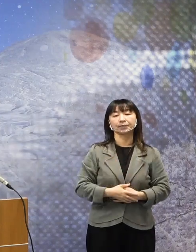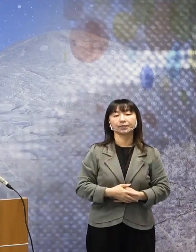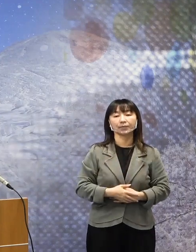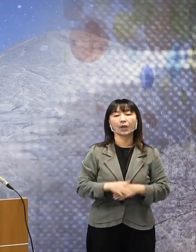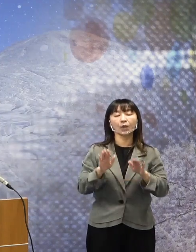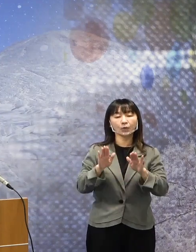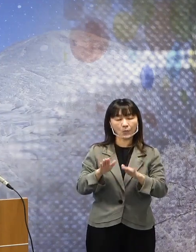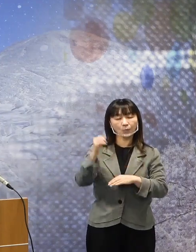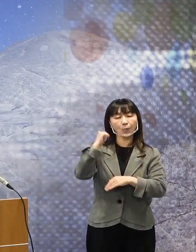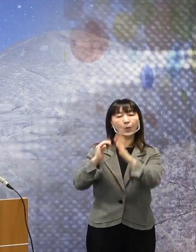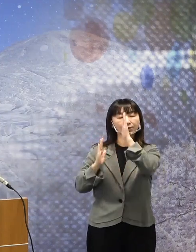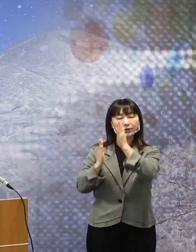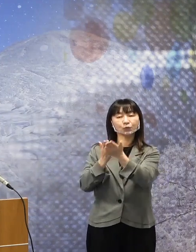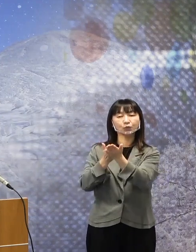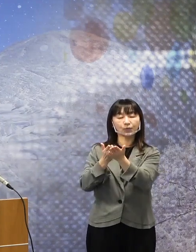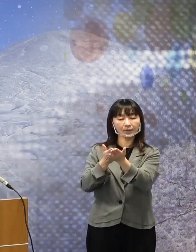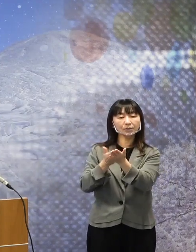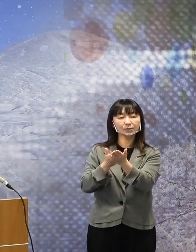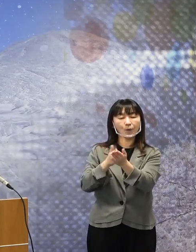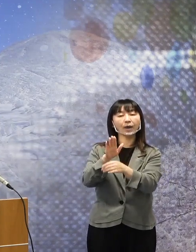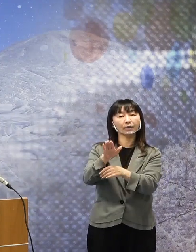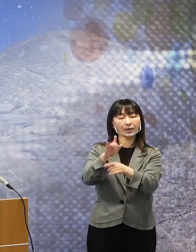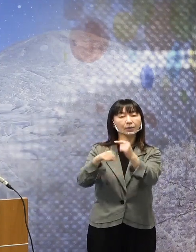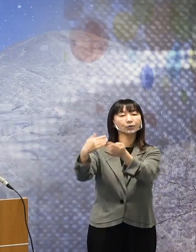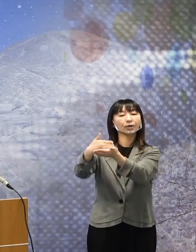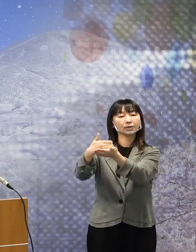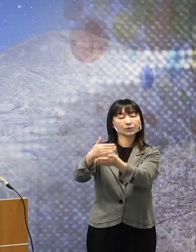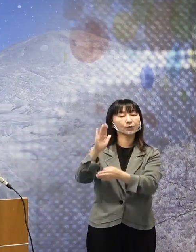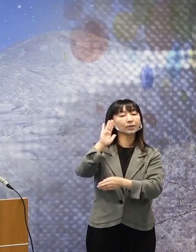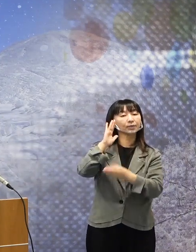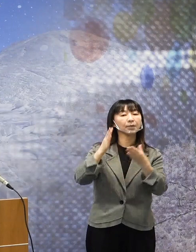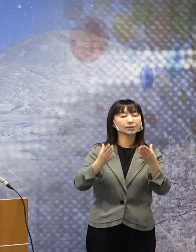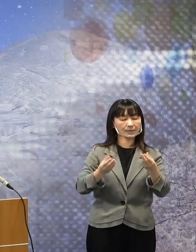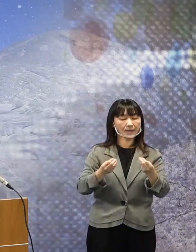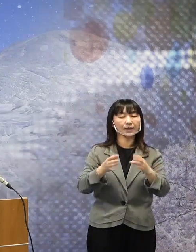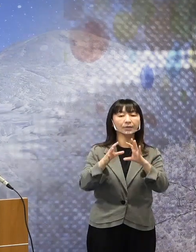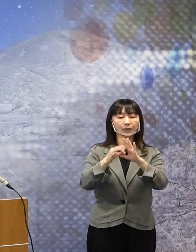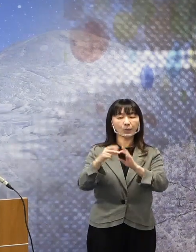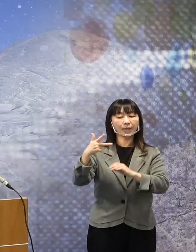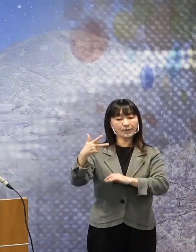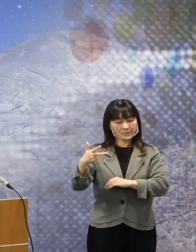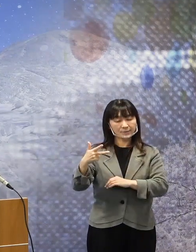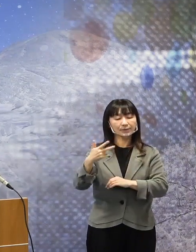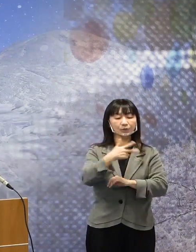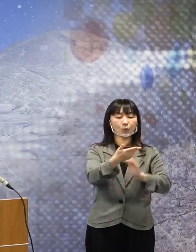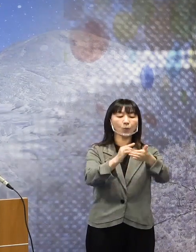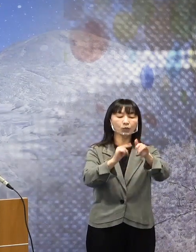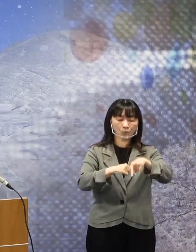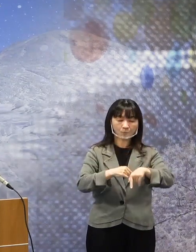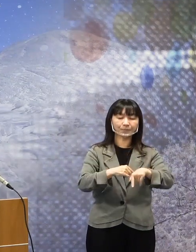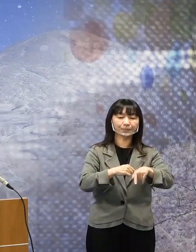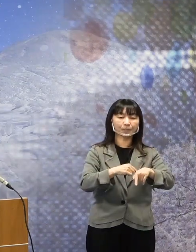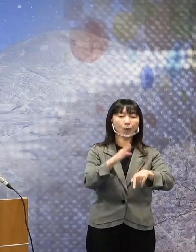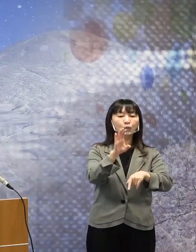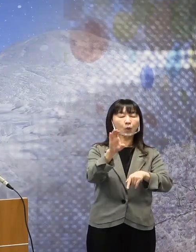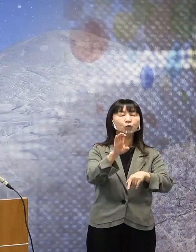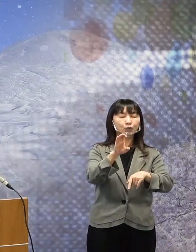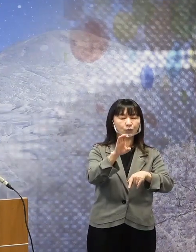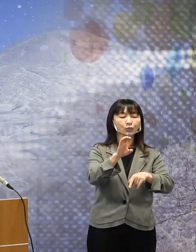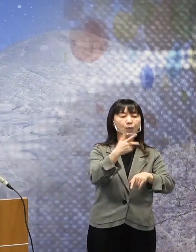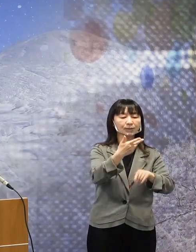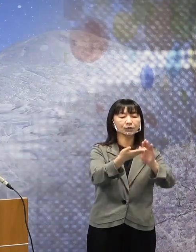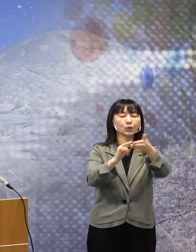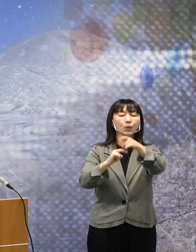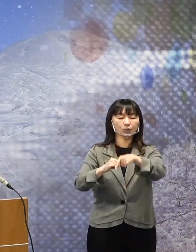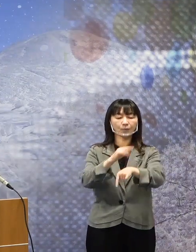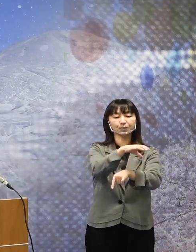ただいてまして、今日の午前中もそういうお話あったと聞いてますので、それは市や町村の皆さん、40の市町村の皆さんにとても大切